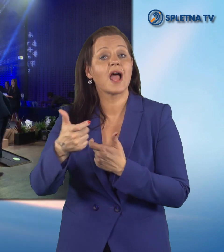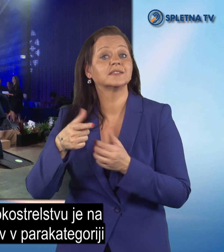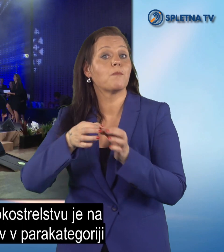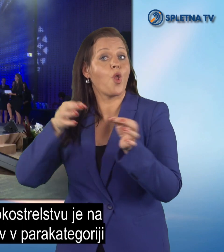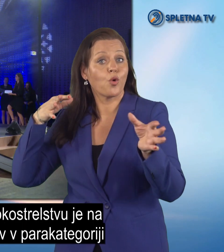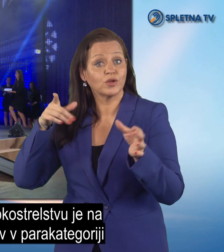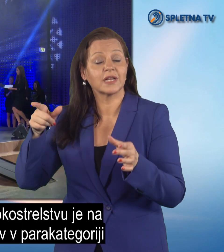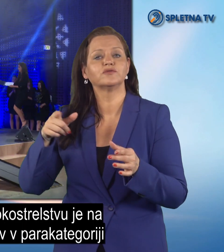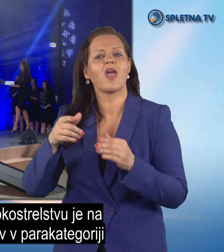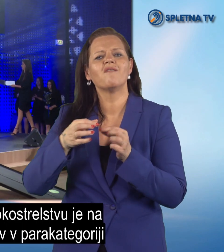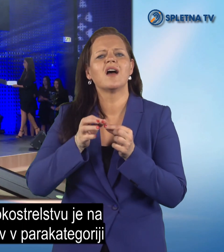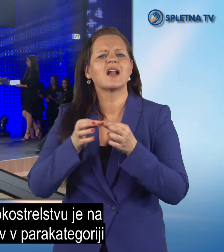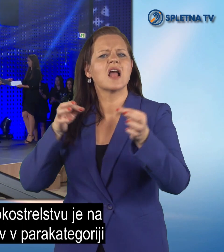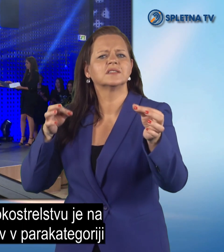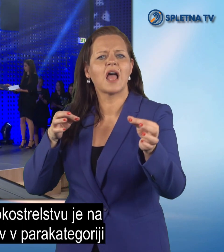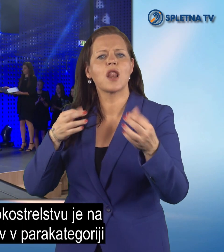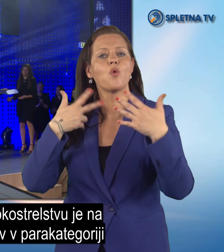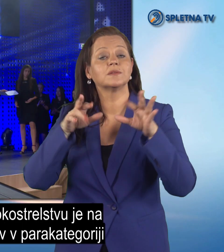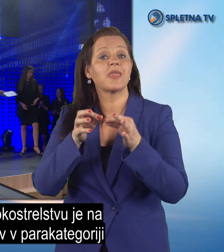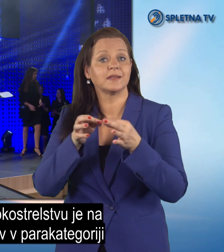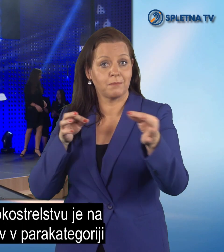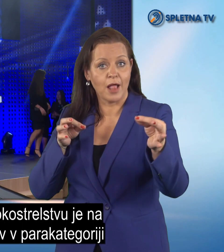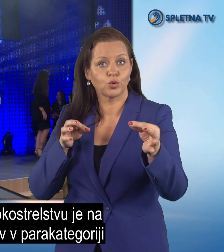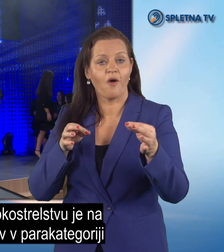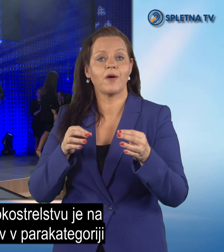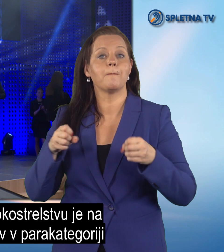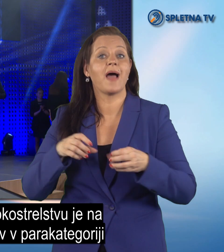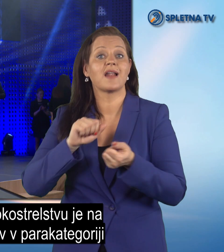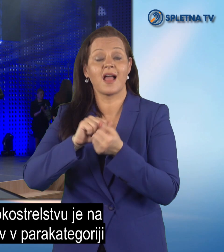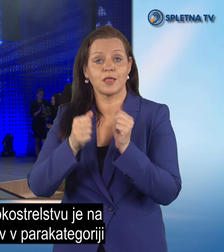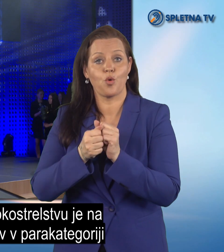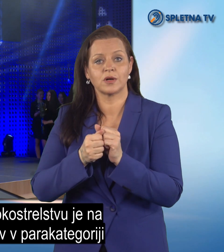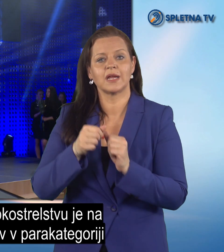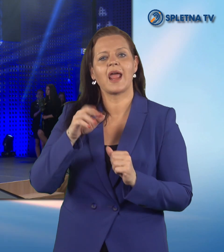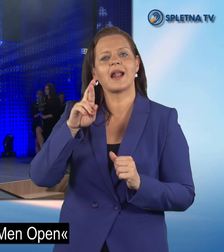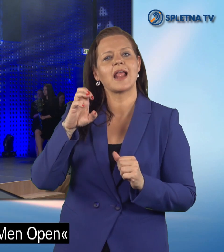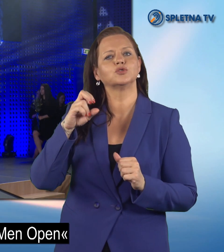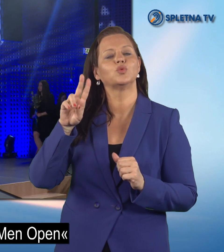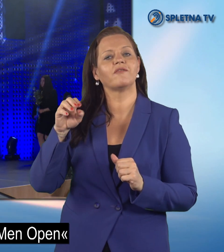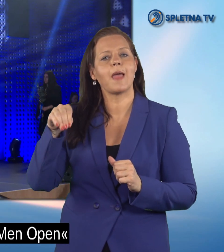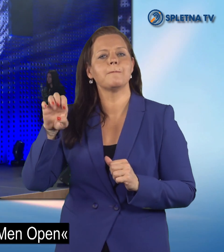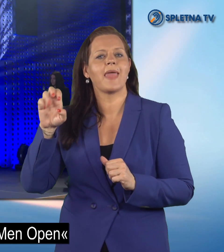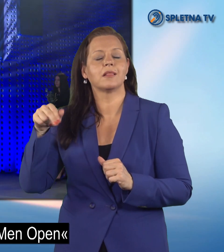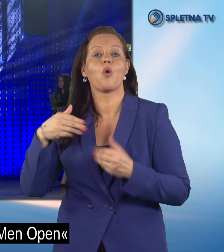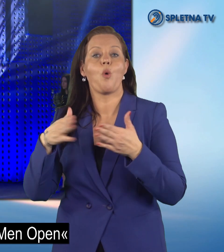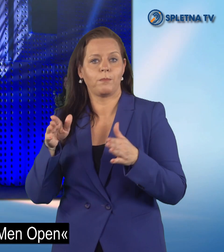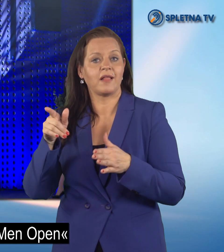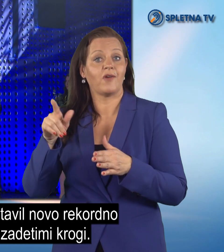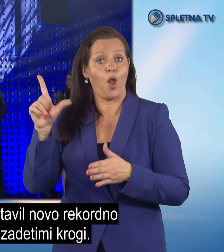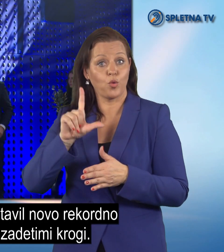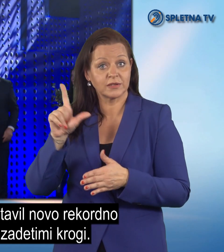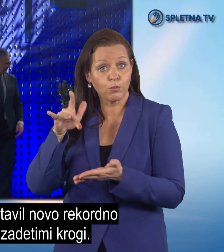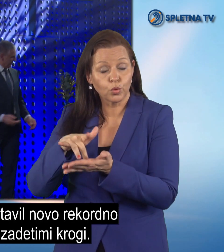V dvoranskem lokostrelstvu je na razdalji 18 metrov v para kategoriji Recoverman Open